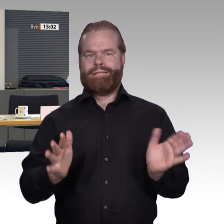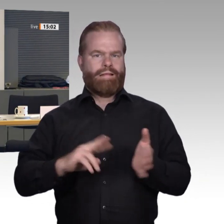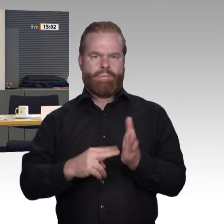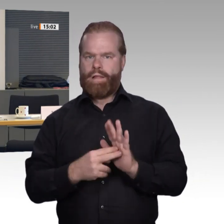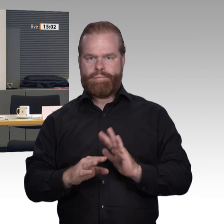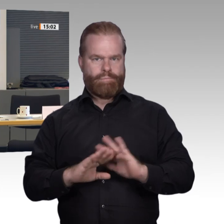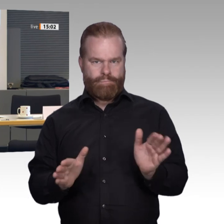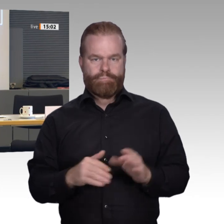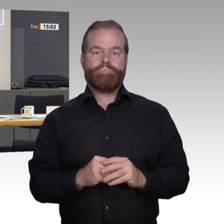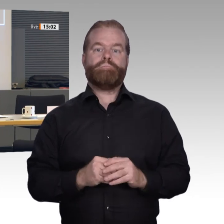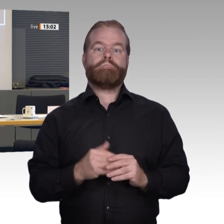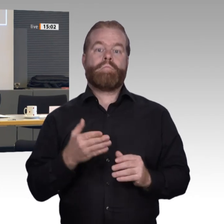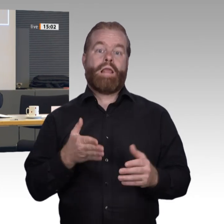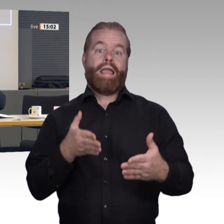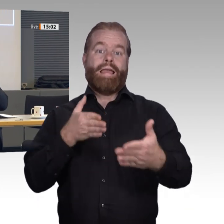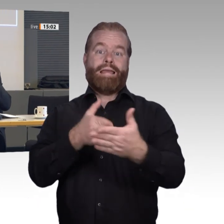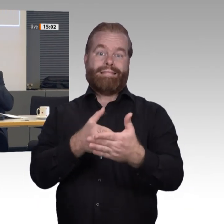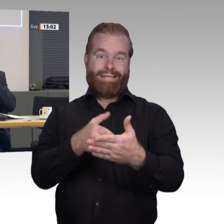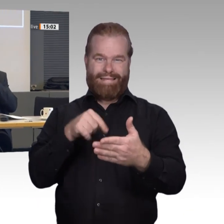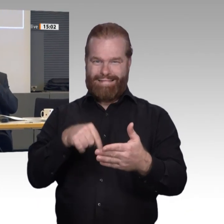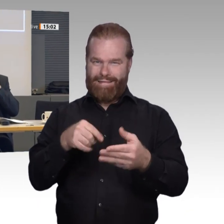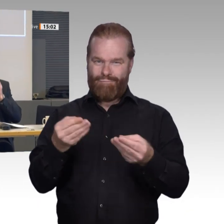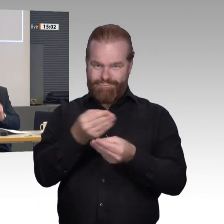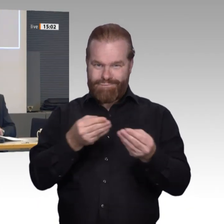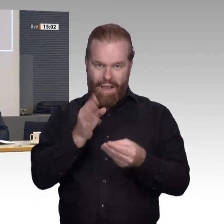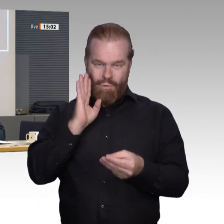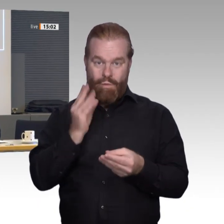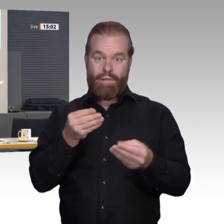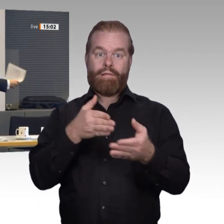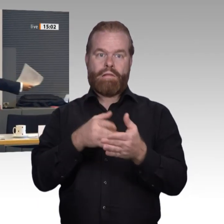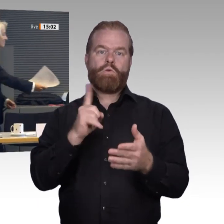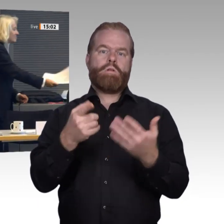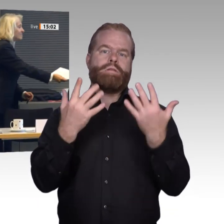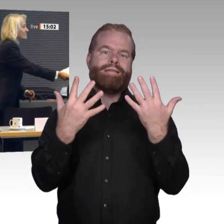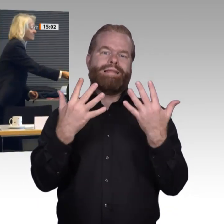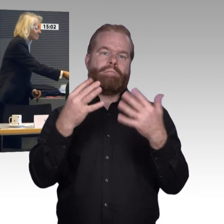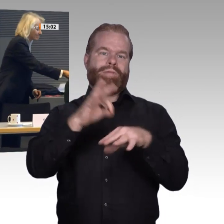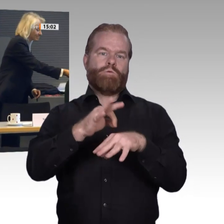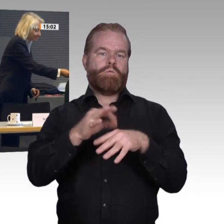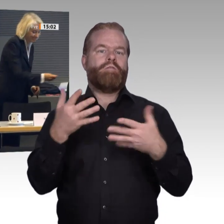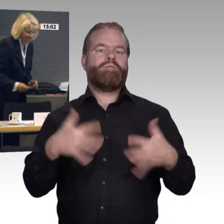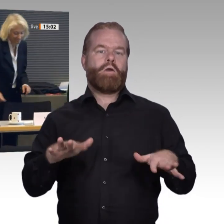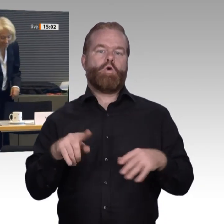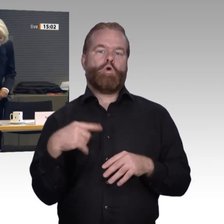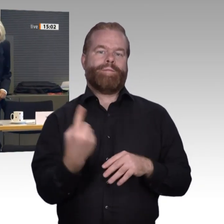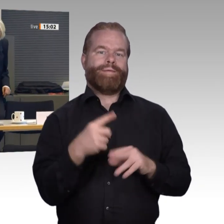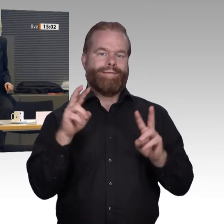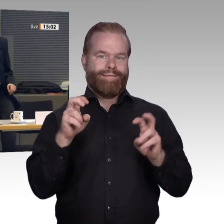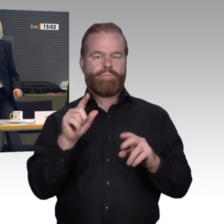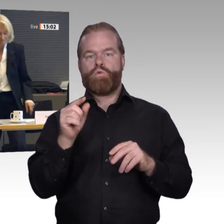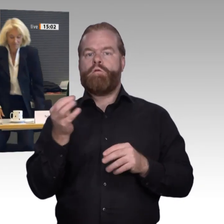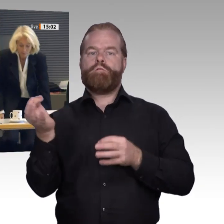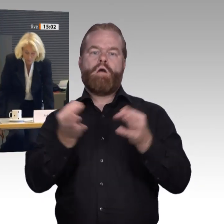können die Fragen aus allen Fraktionen kommen. Ich begrüße nun die Sachverständigen und rufe sie einzeln auf. Vom